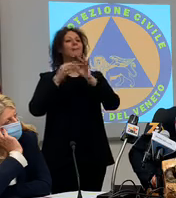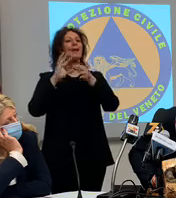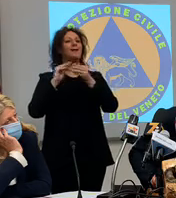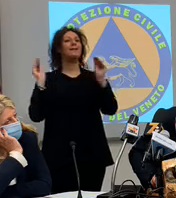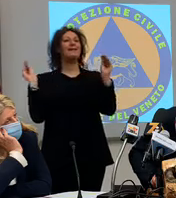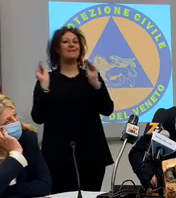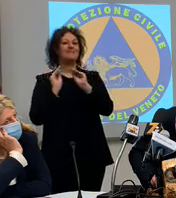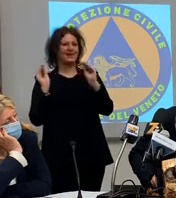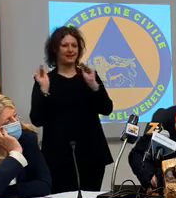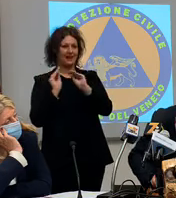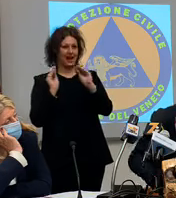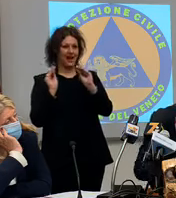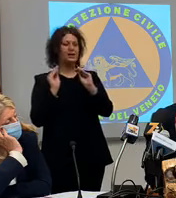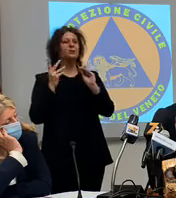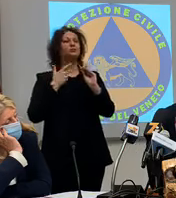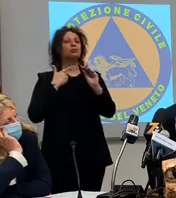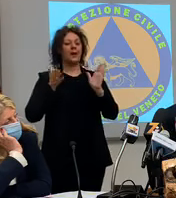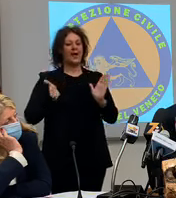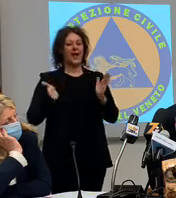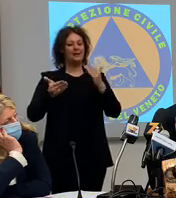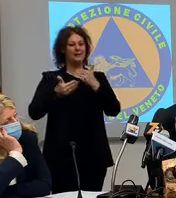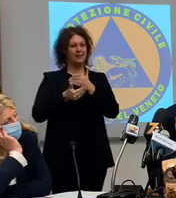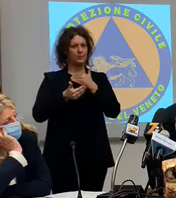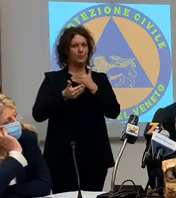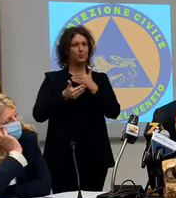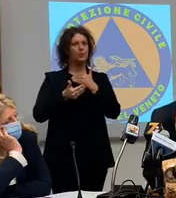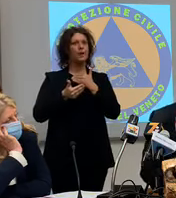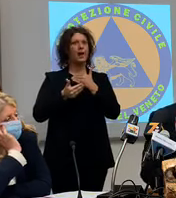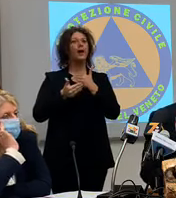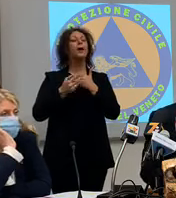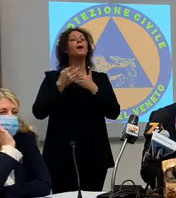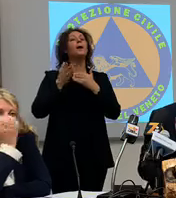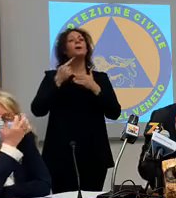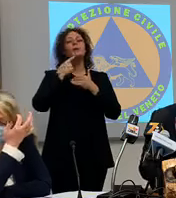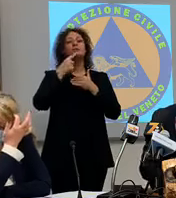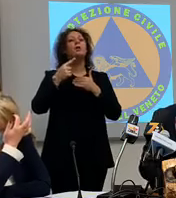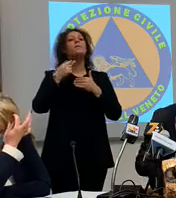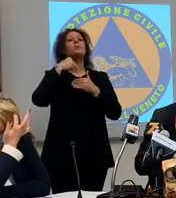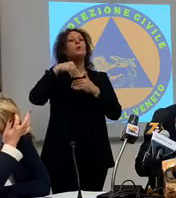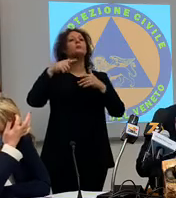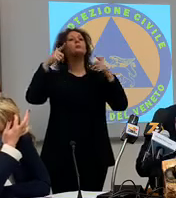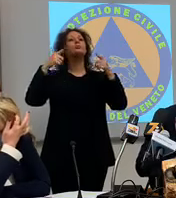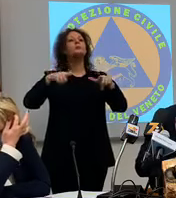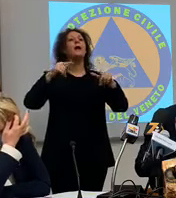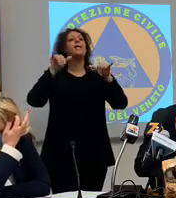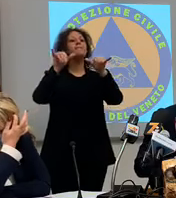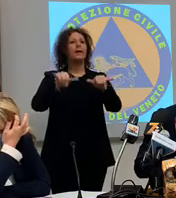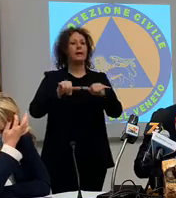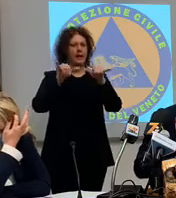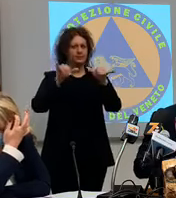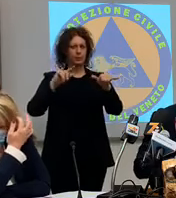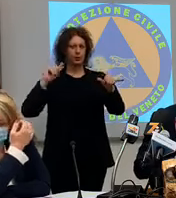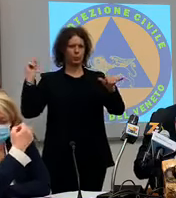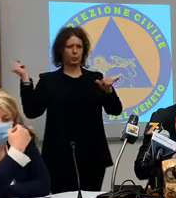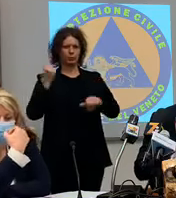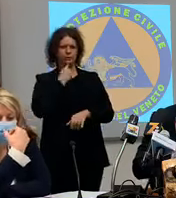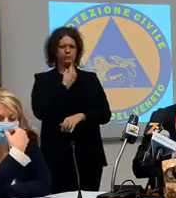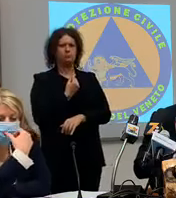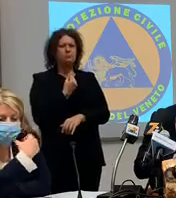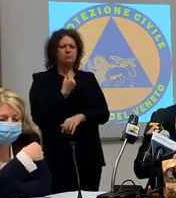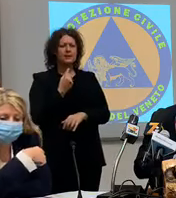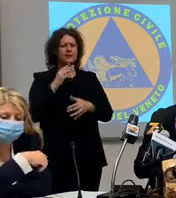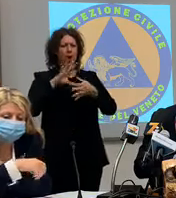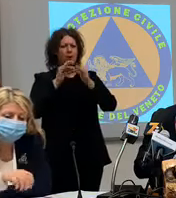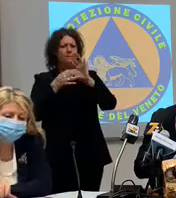prevedeva la sede come sede Venezia e tu dic Ma che senso ha però io l'ho visto con la presentazione